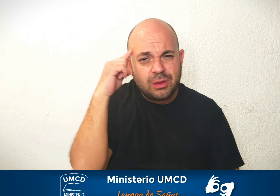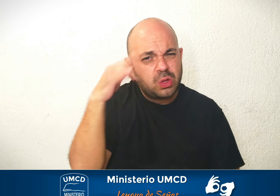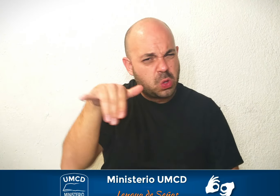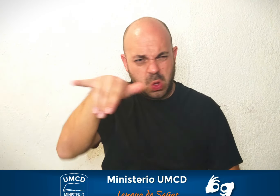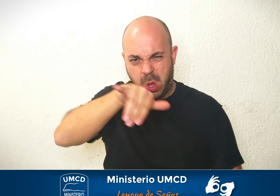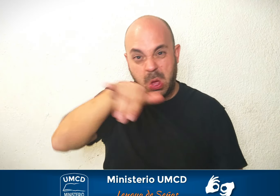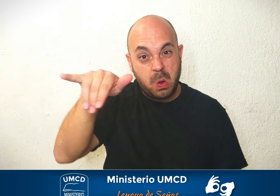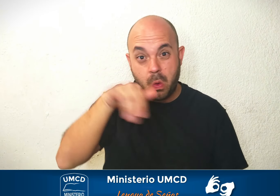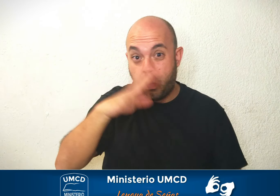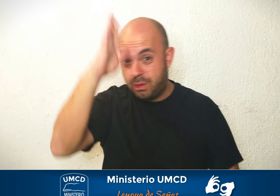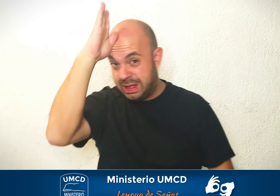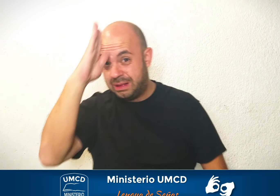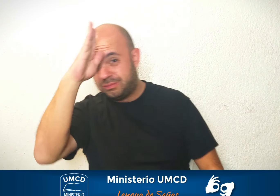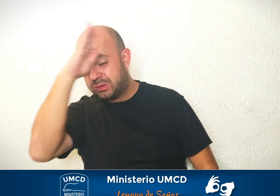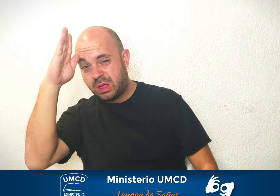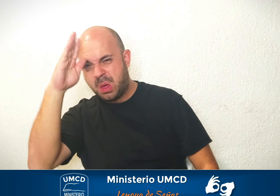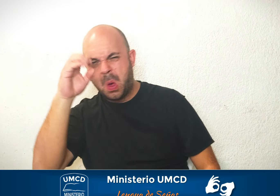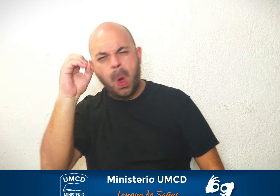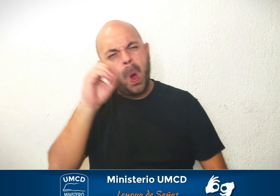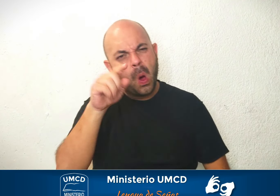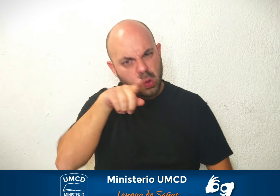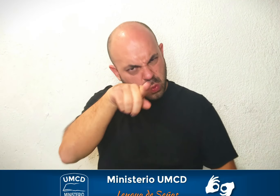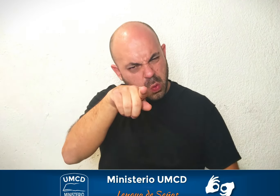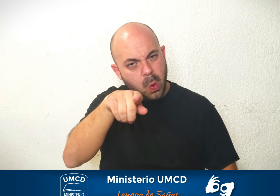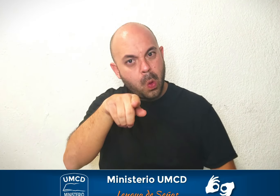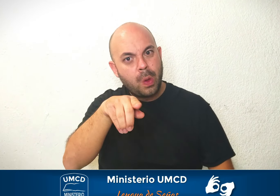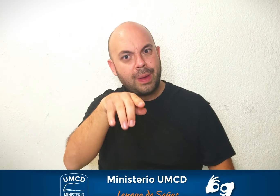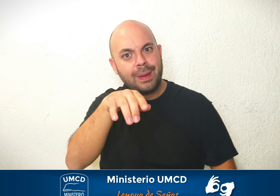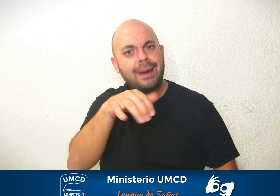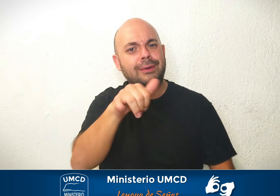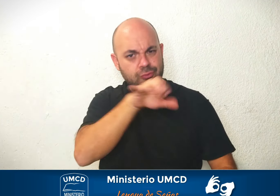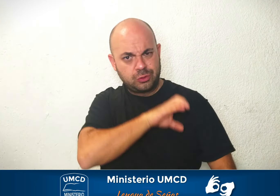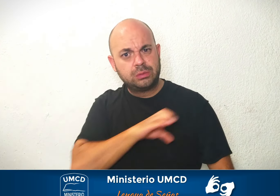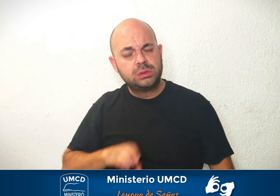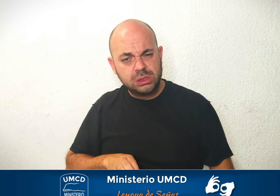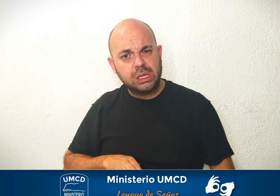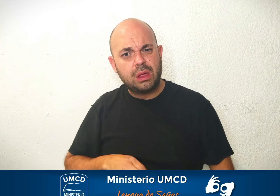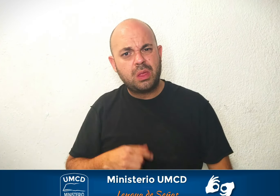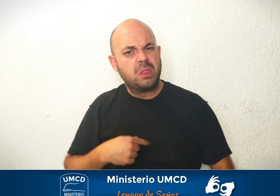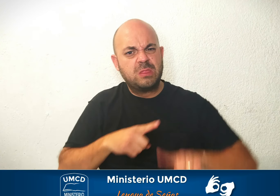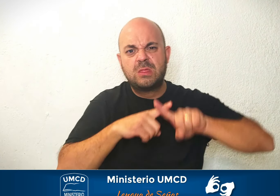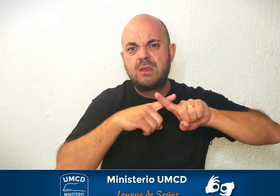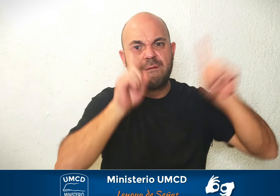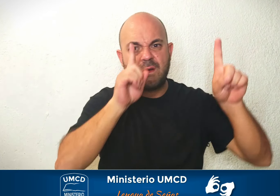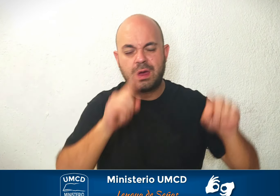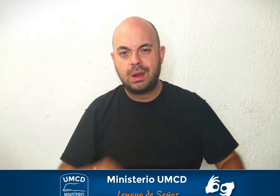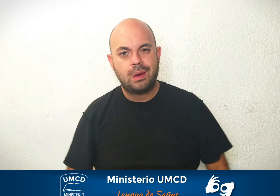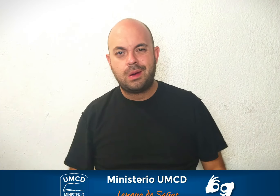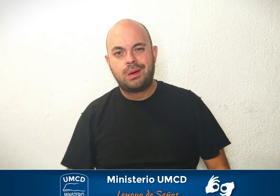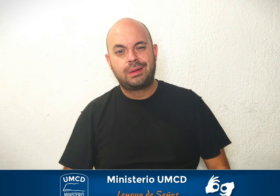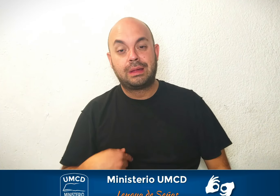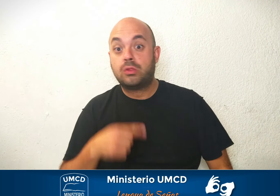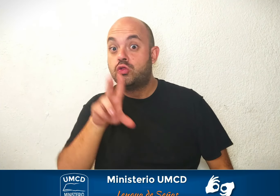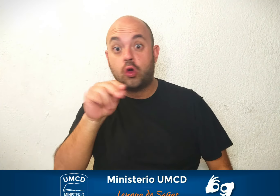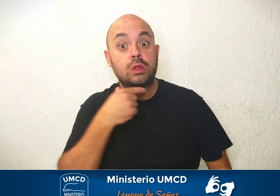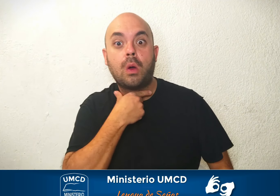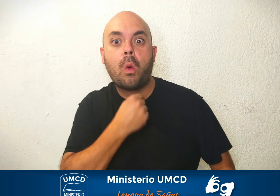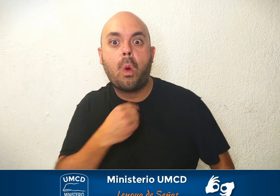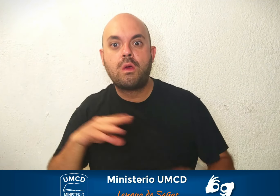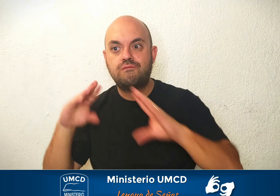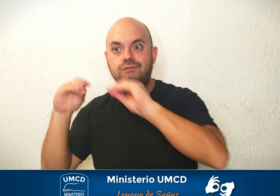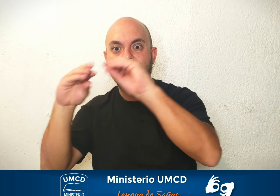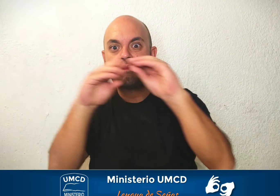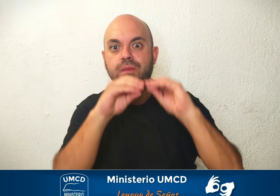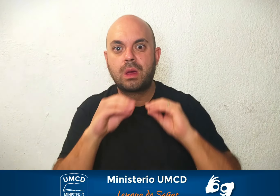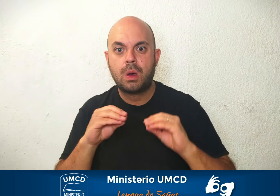en Cristo? Si usted la comprende, es por agradecimiento que nosotros tenemos que cambiar nuestra manera de vivir para